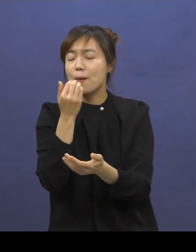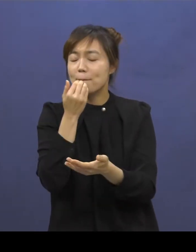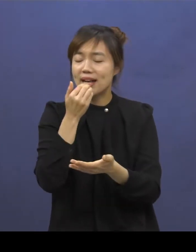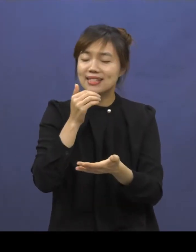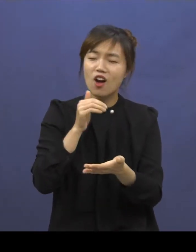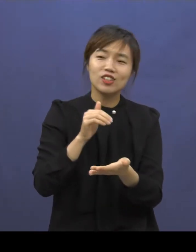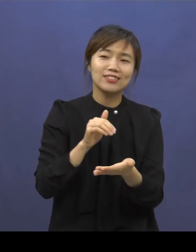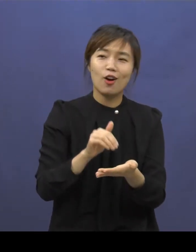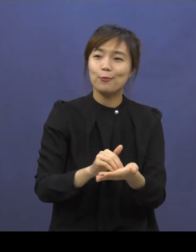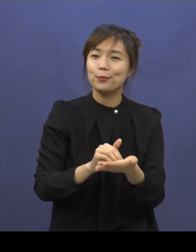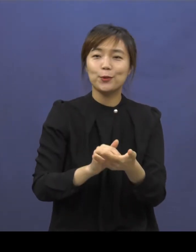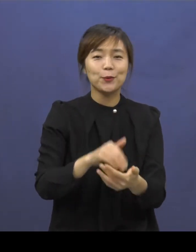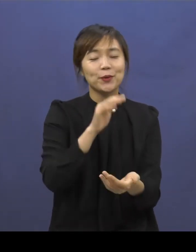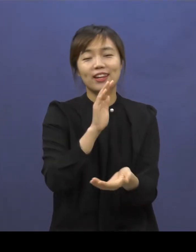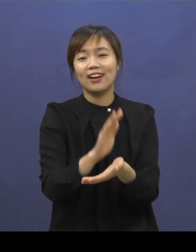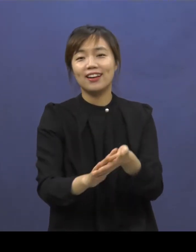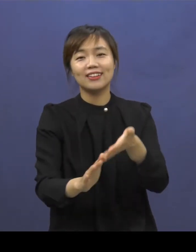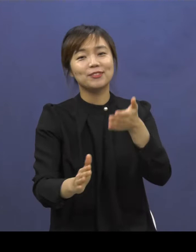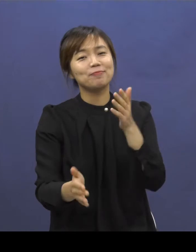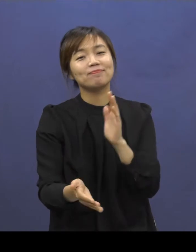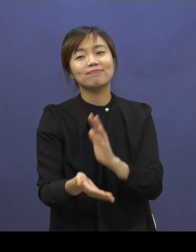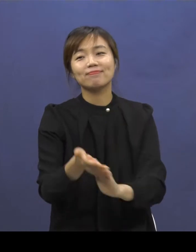같은 적은 없구나